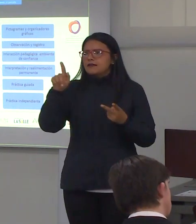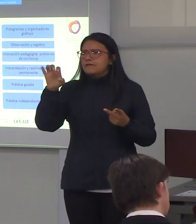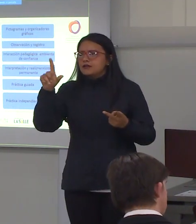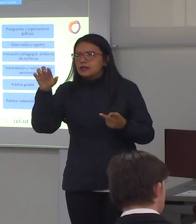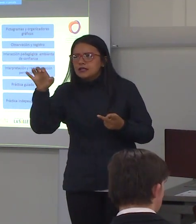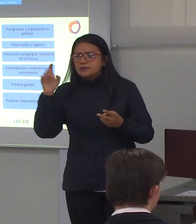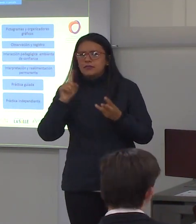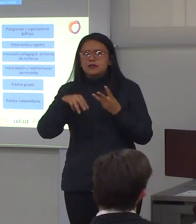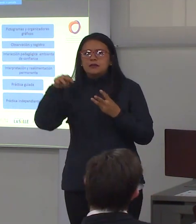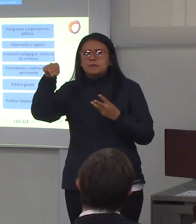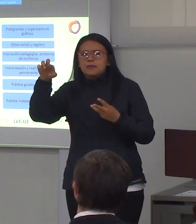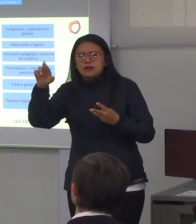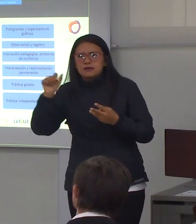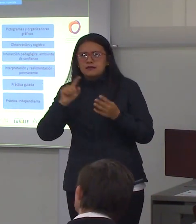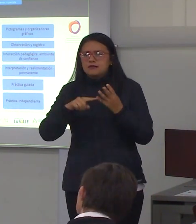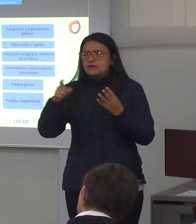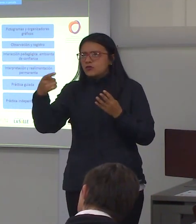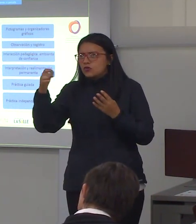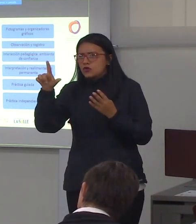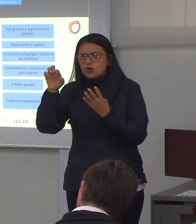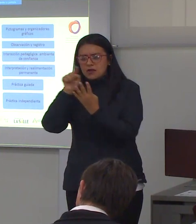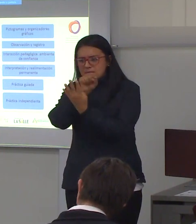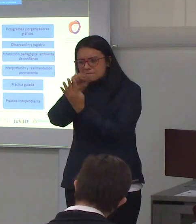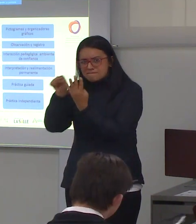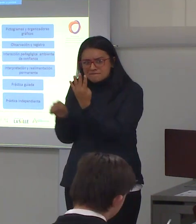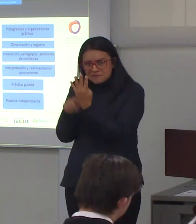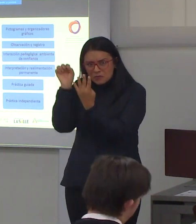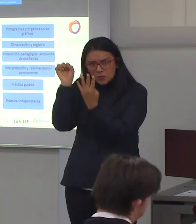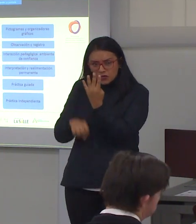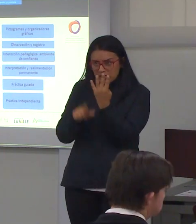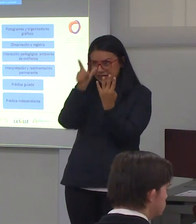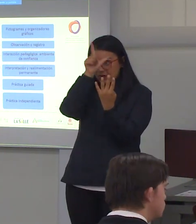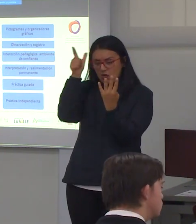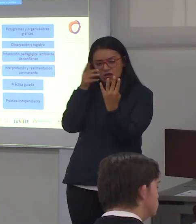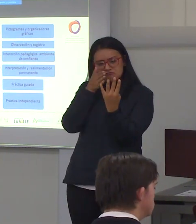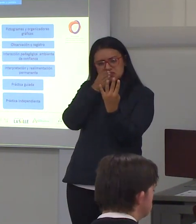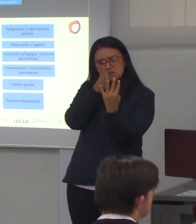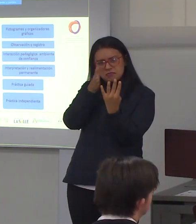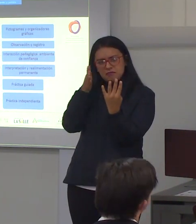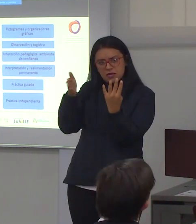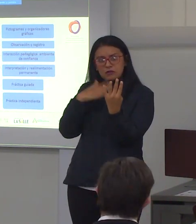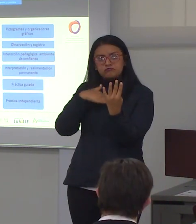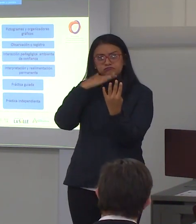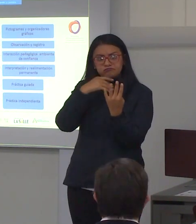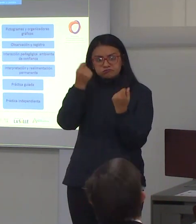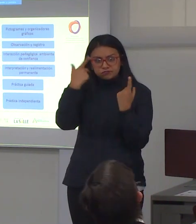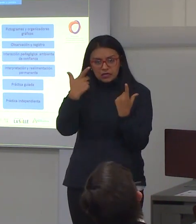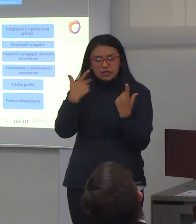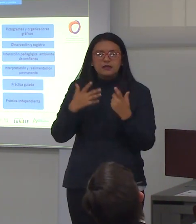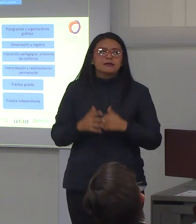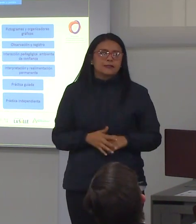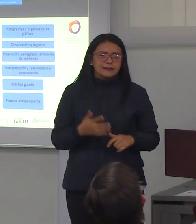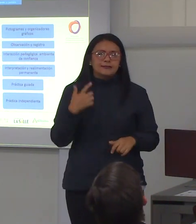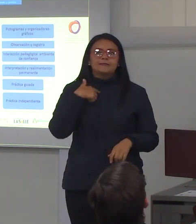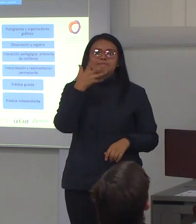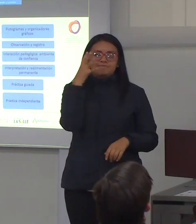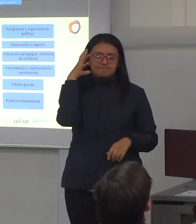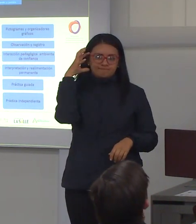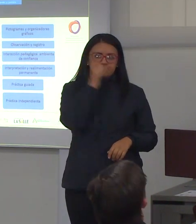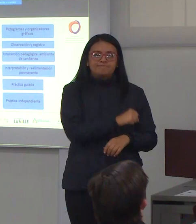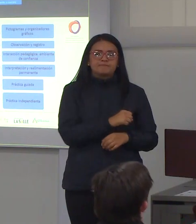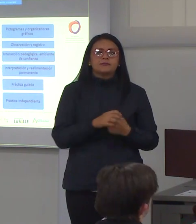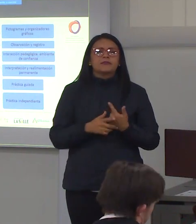Luis, para María, para Gloria, o sea, cómo esos lenguajes sí llegaban al otro. Entonces, nos dimos cuenta